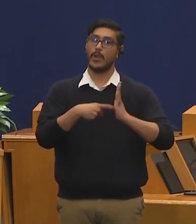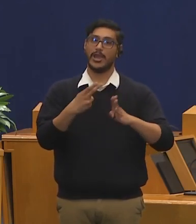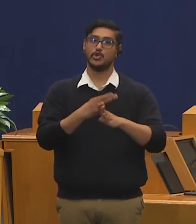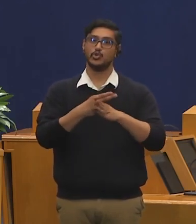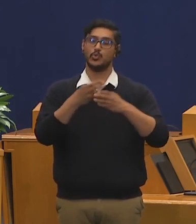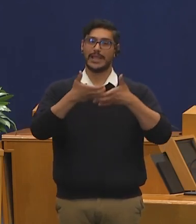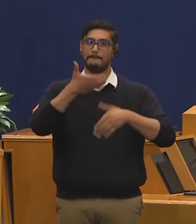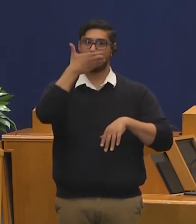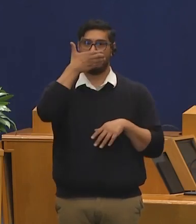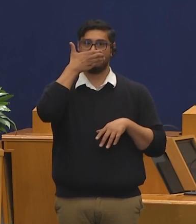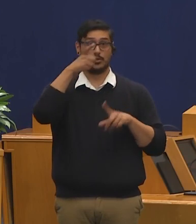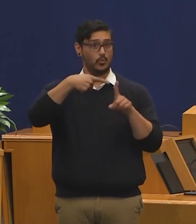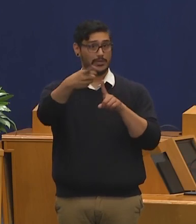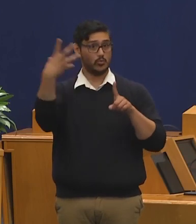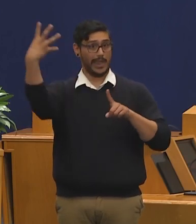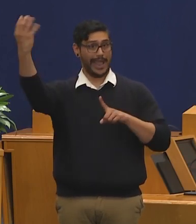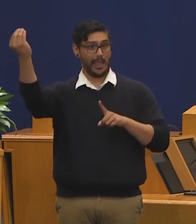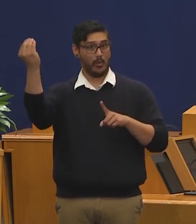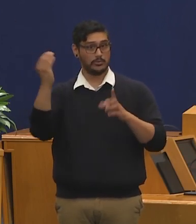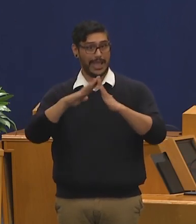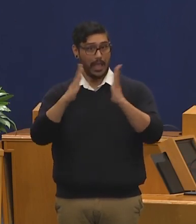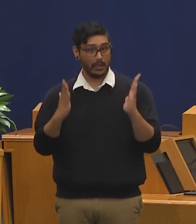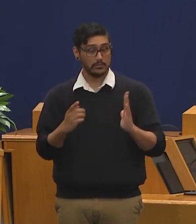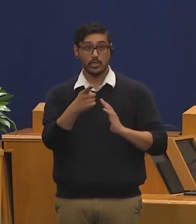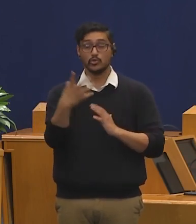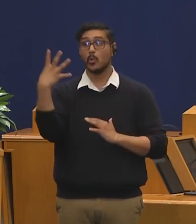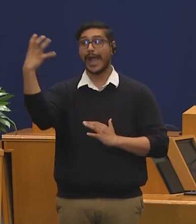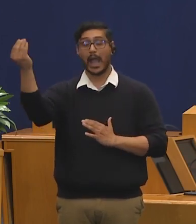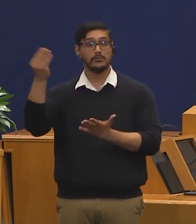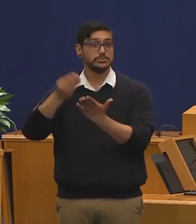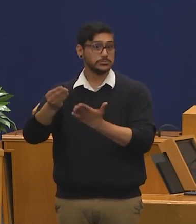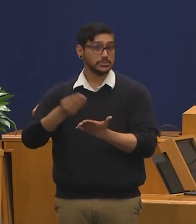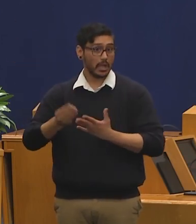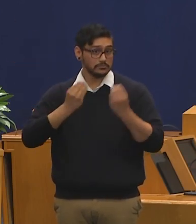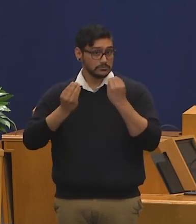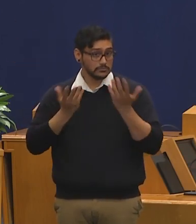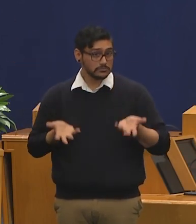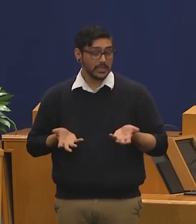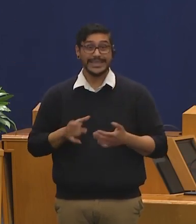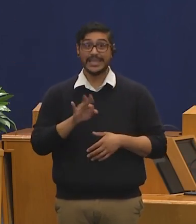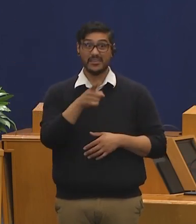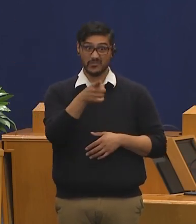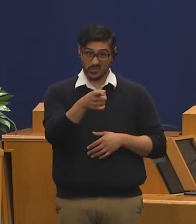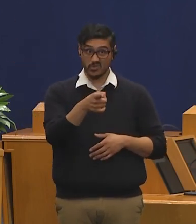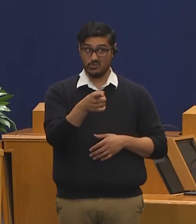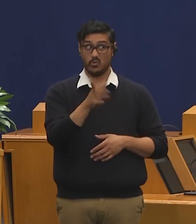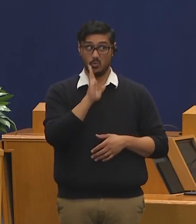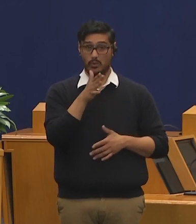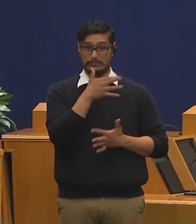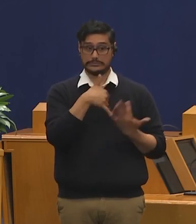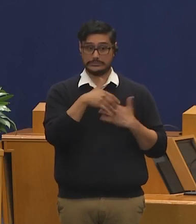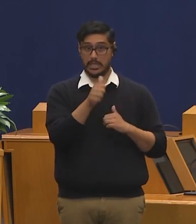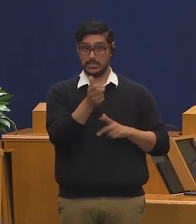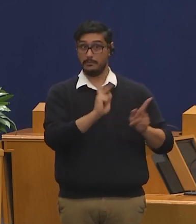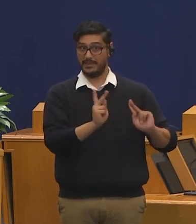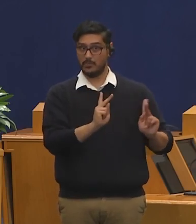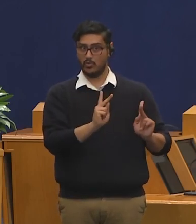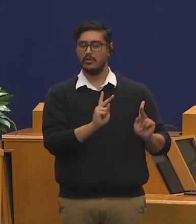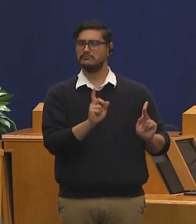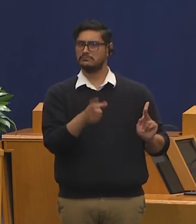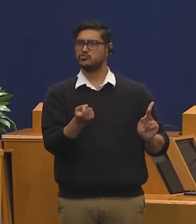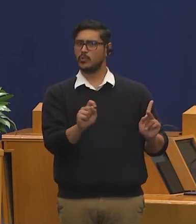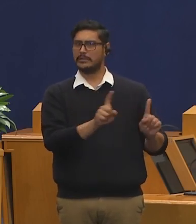cara cuando salen de la casa, van a compras al mercado, van a estar cerca de otras personas a esa distancia mínima de 6